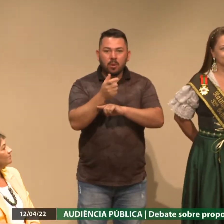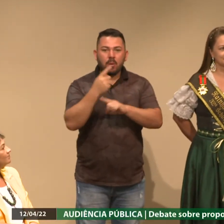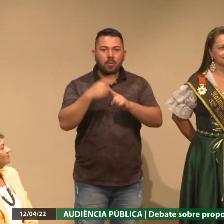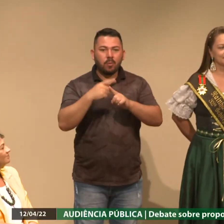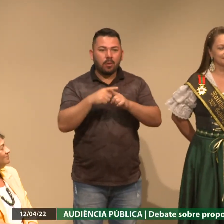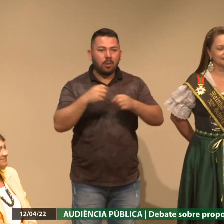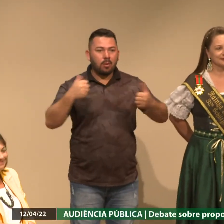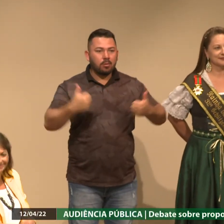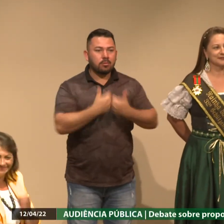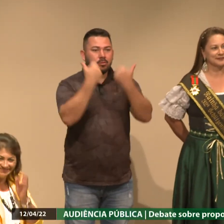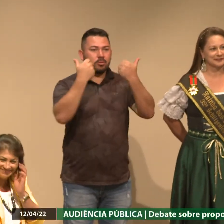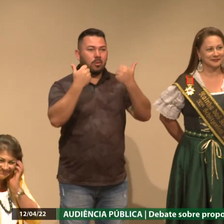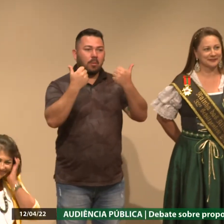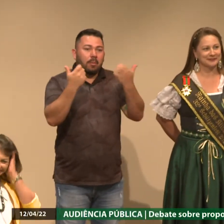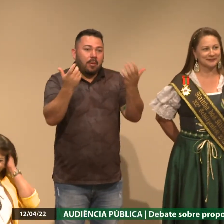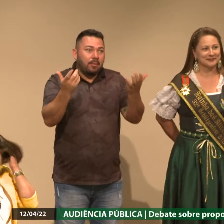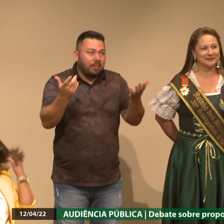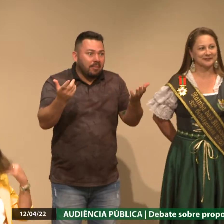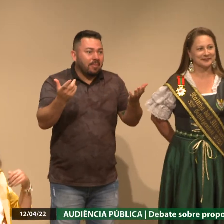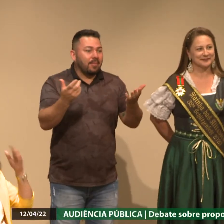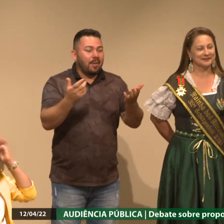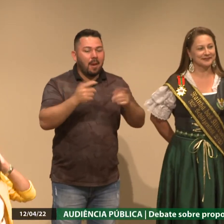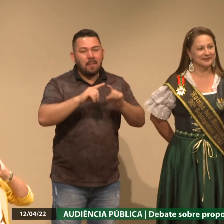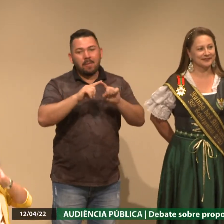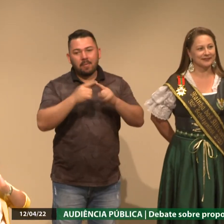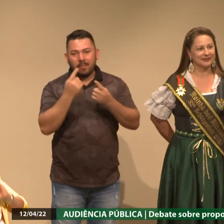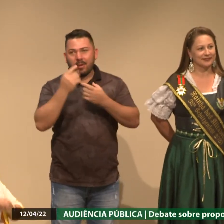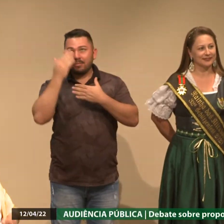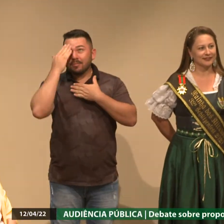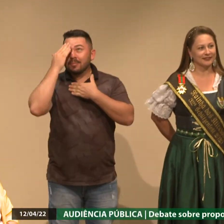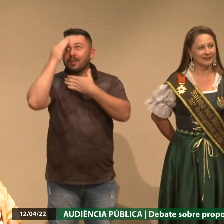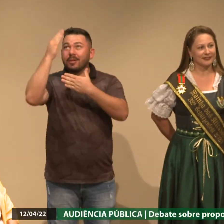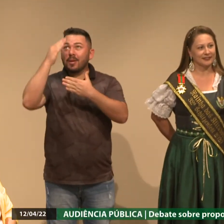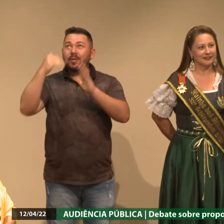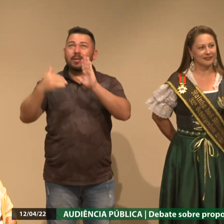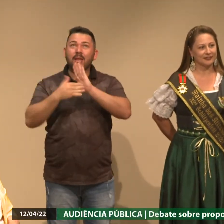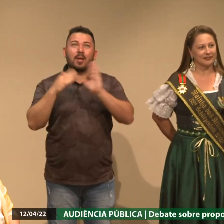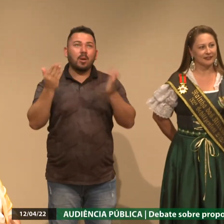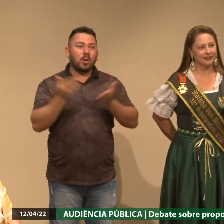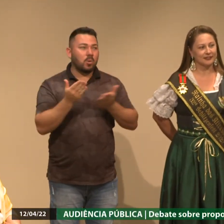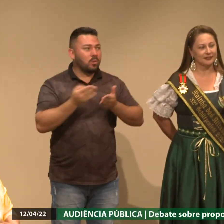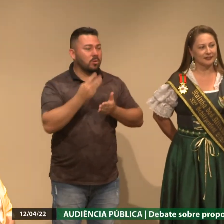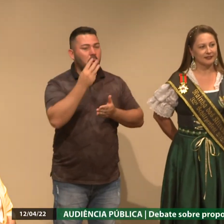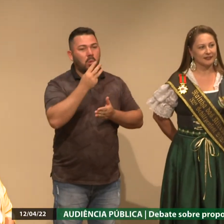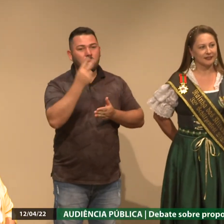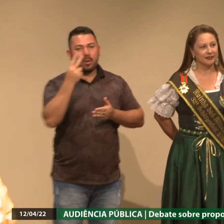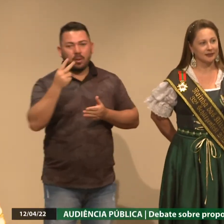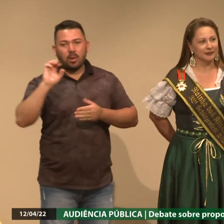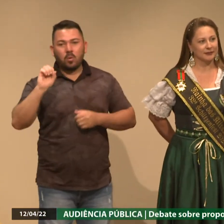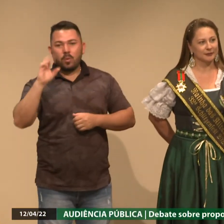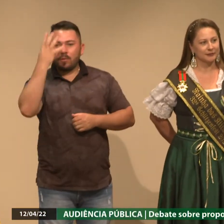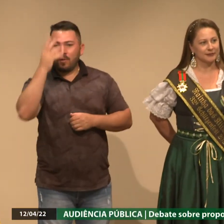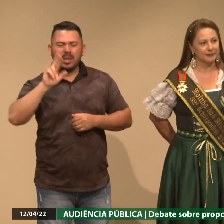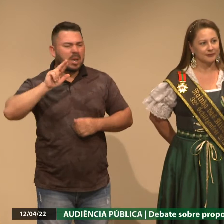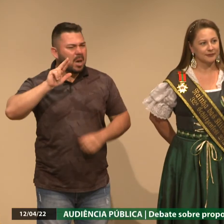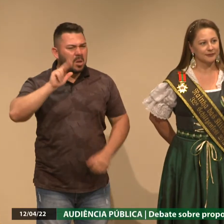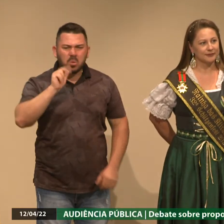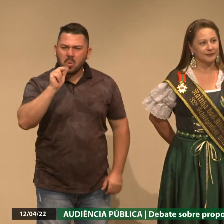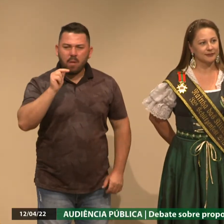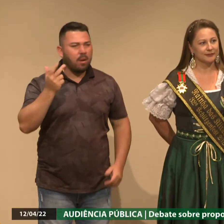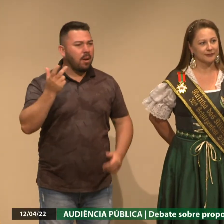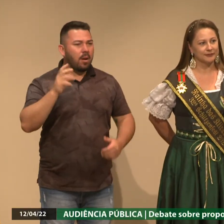chopp bom graças ao bom Deus até hoje em 32 edições nunca